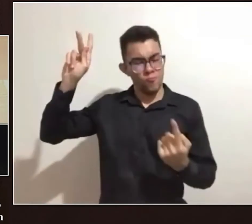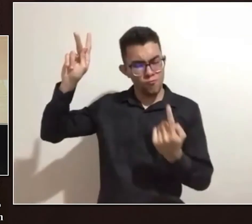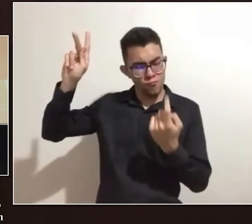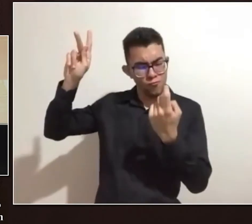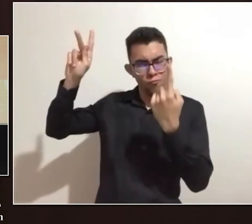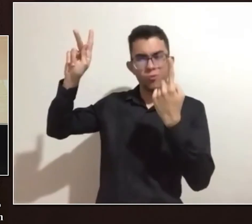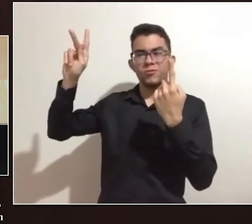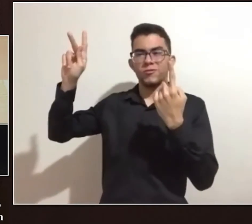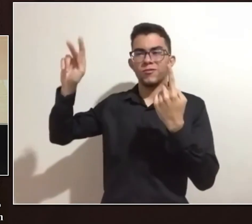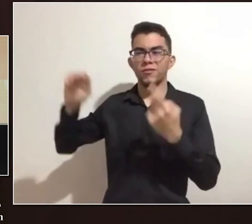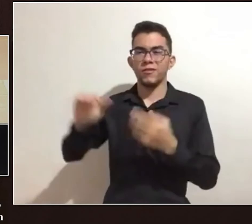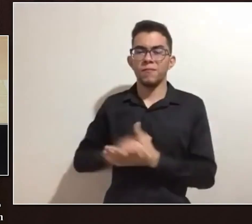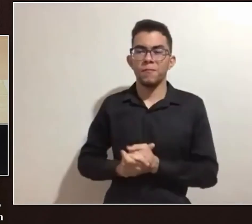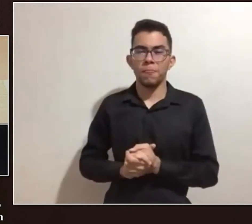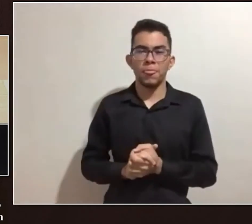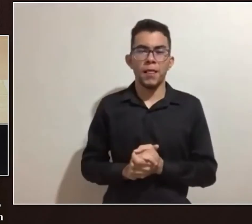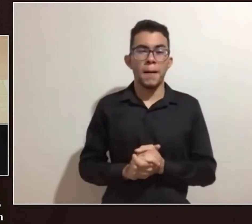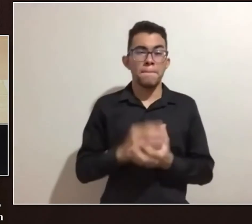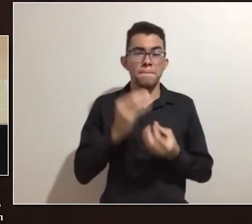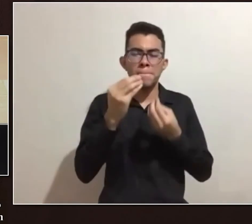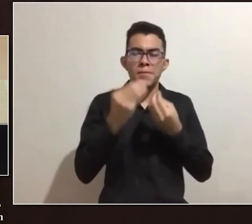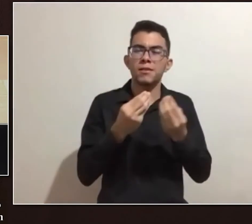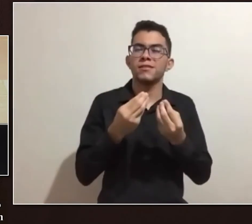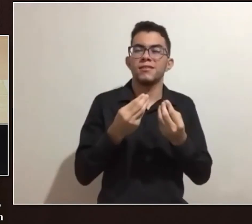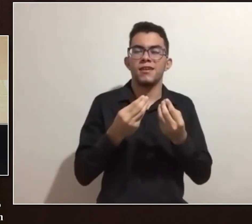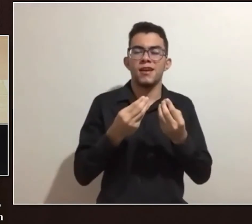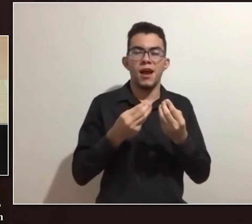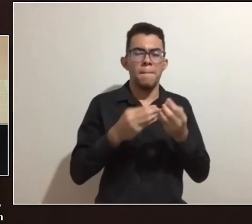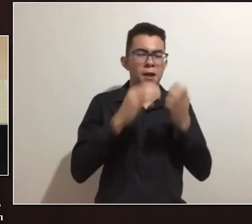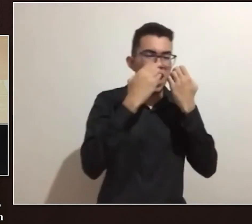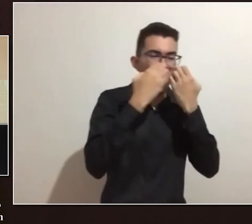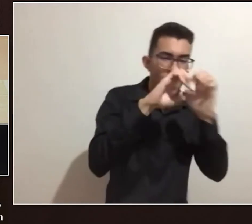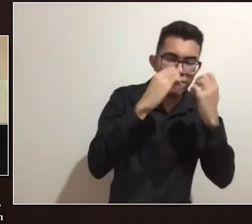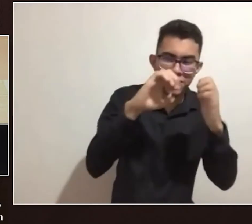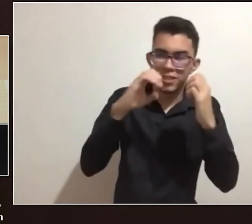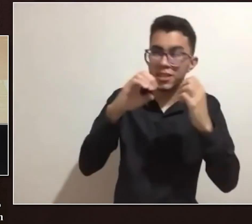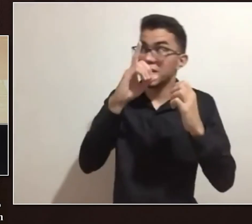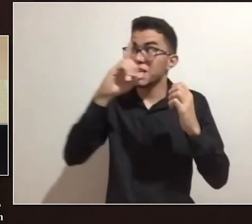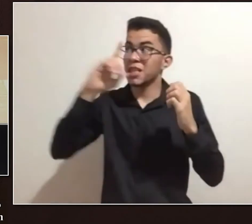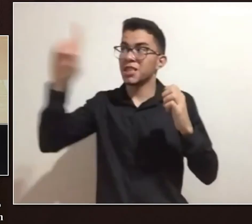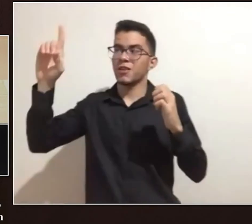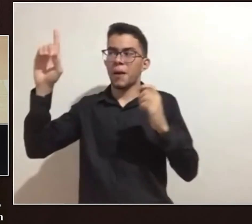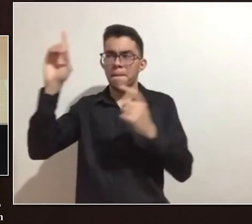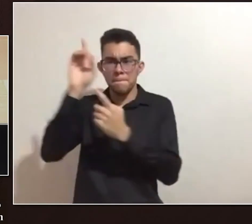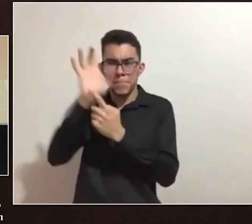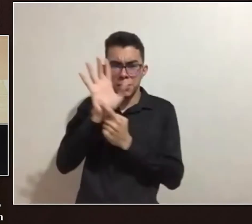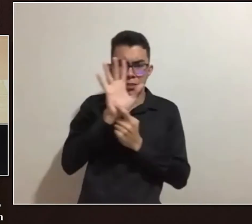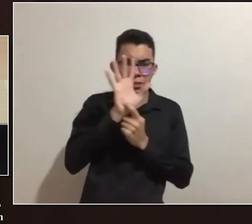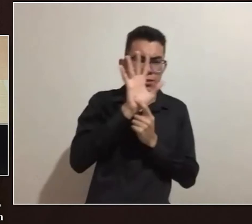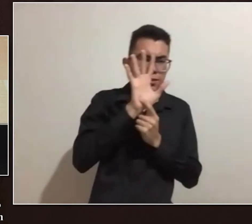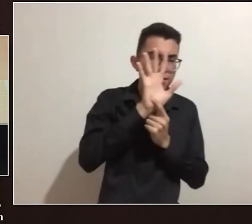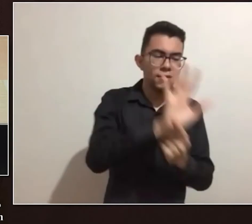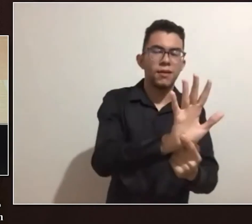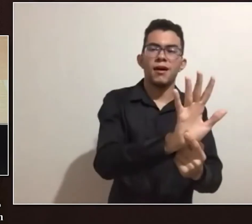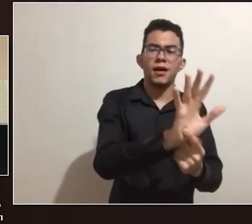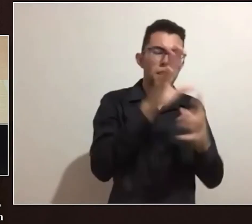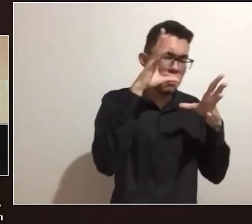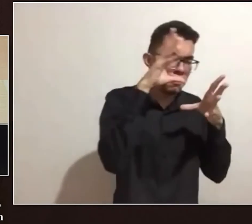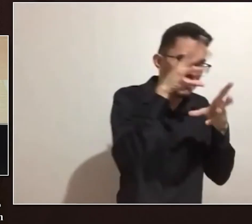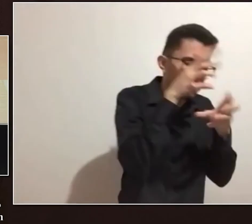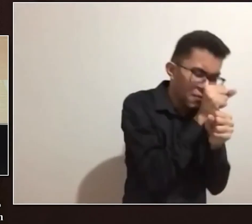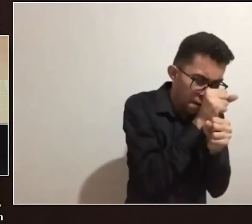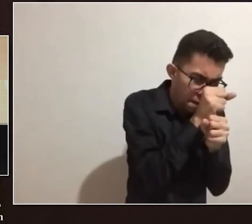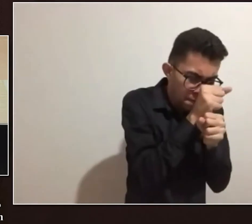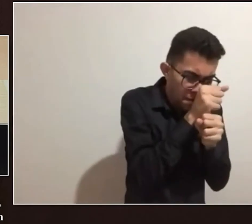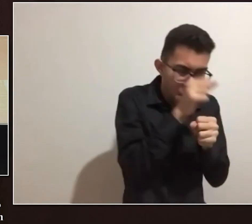fim de proclamardes as virtudes daquele que vos chamou das trevas para a sua